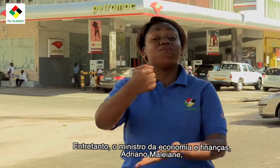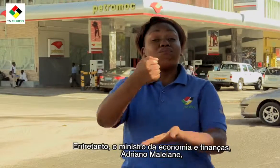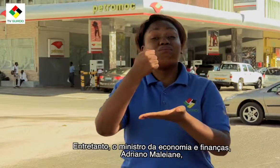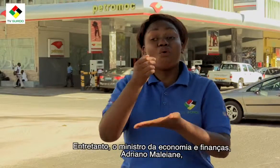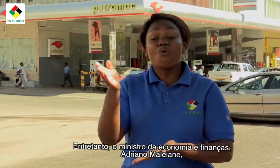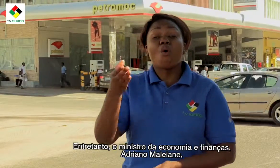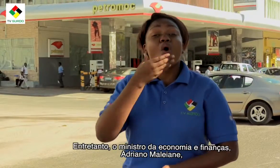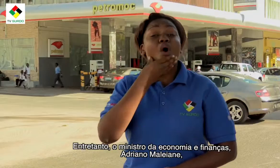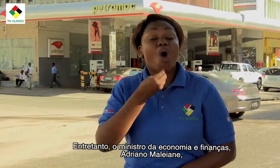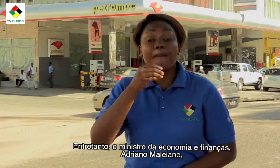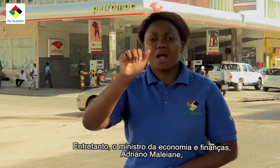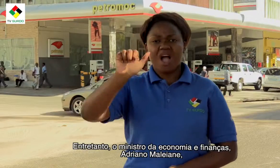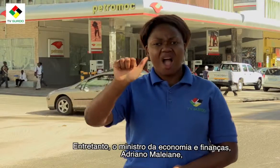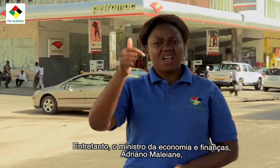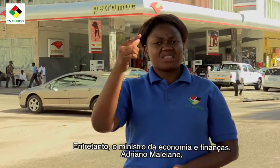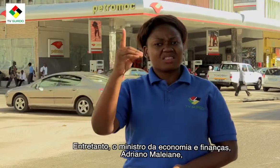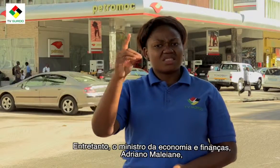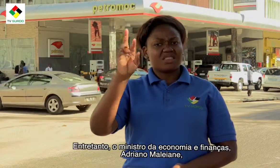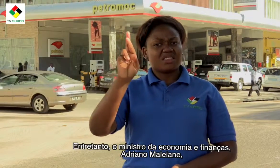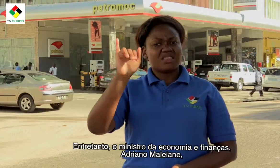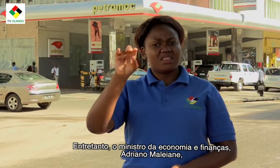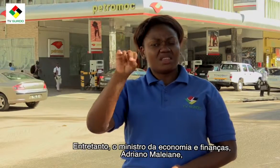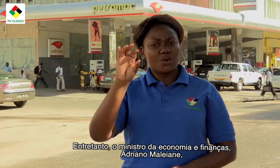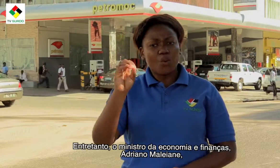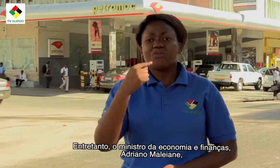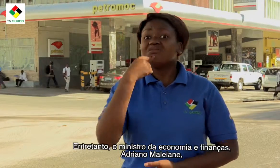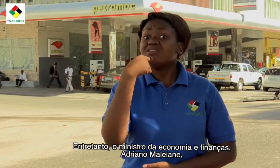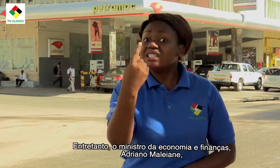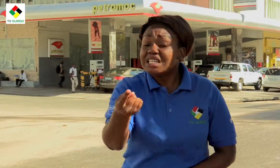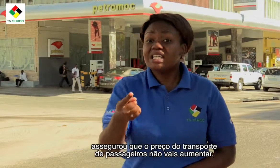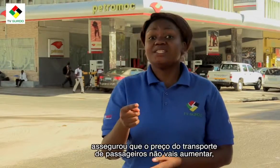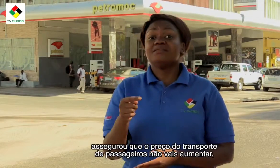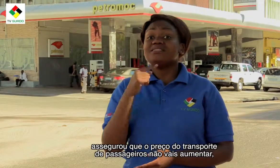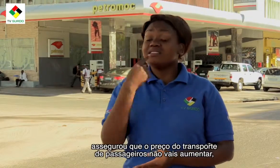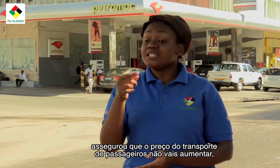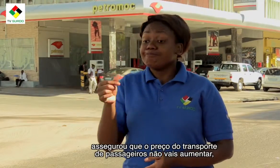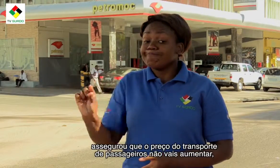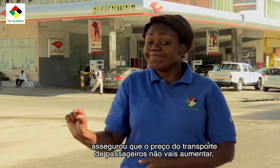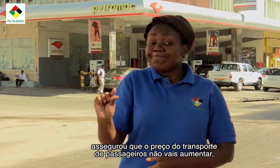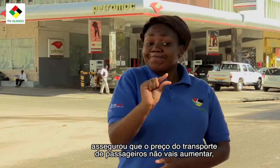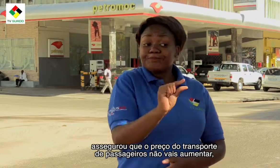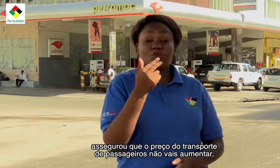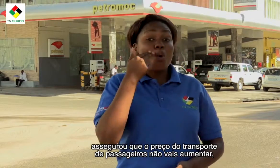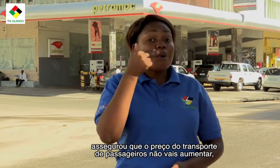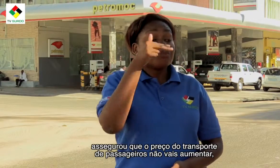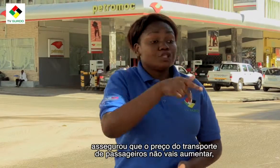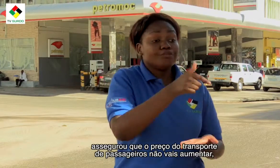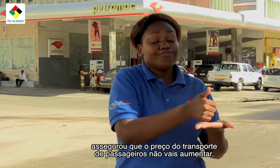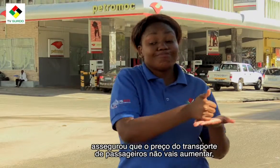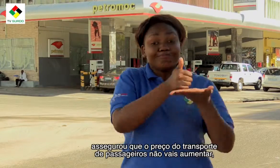Entretanto, o ministro da Economia e Finanças, Adiano Maleano, assegurou que o preço do transporte de passageiros